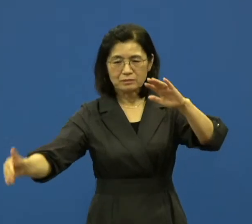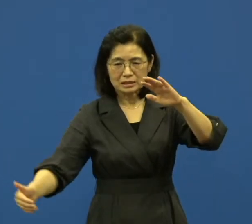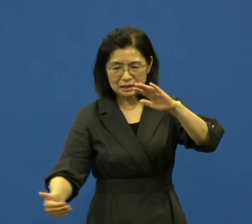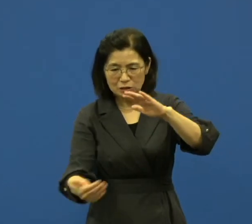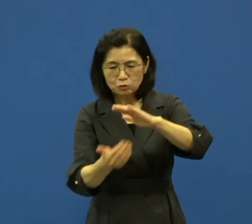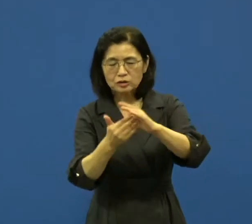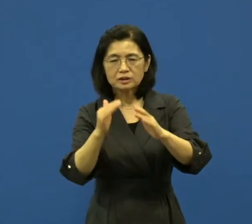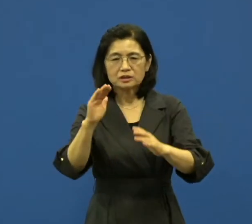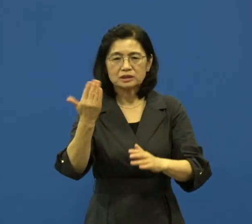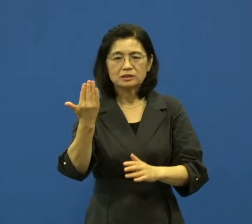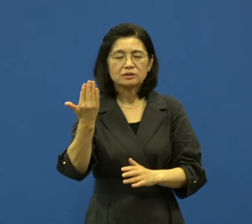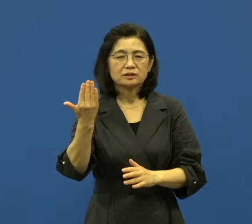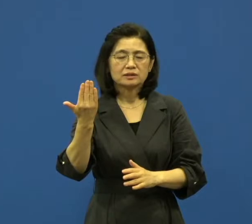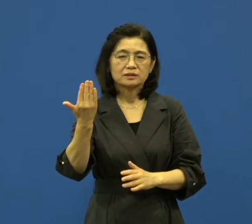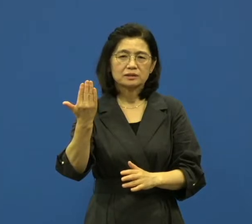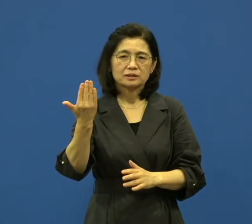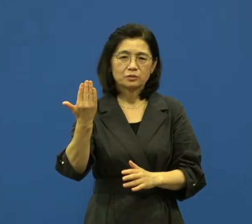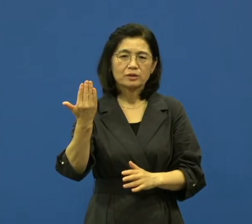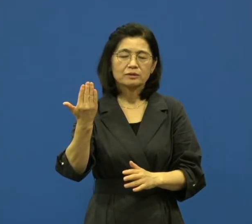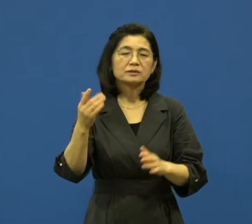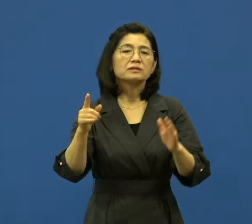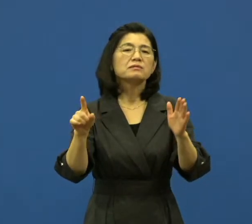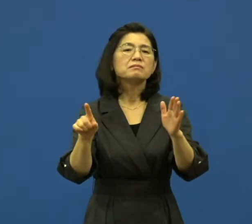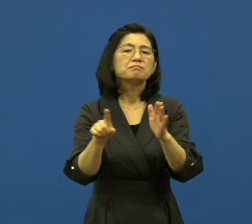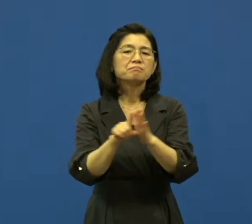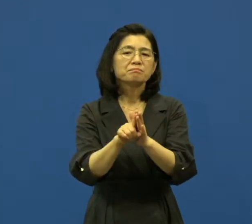더 확실하게 믿는 믿음을 가지고 있는 거예요.